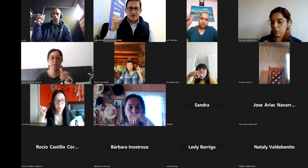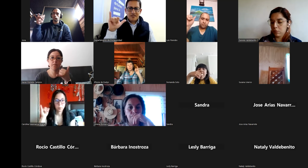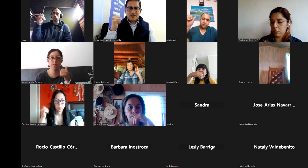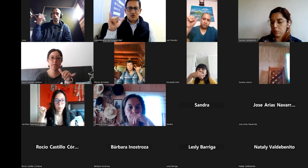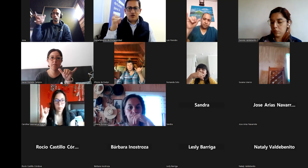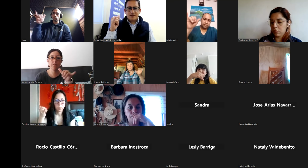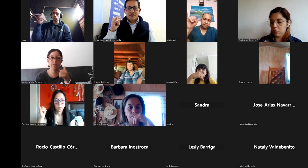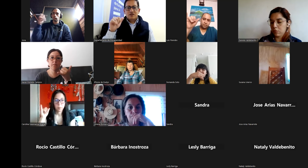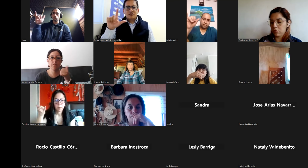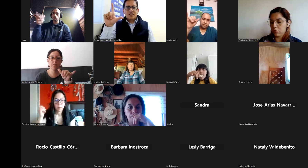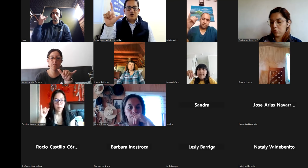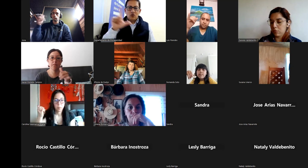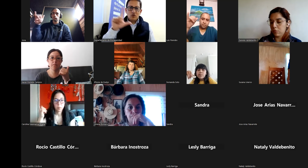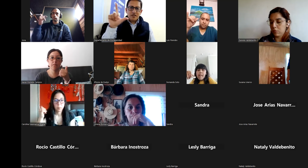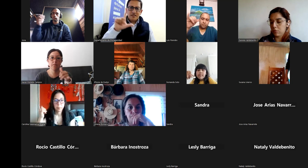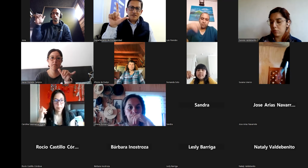Entonces ahí tenemos jueves. Entonces, lunes,